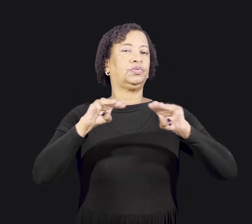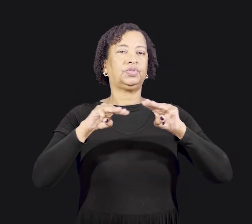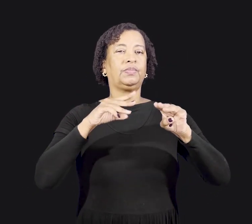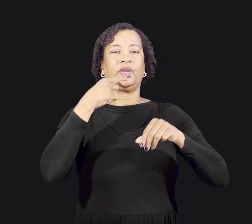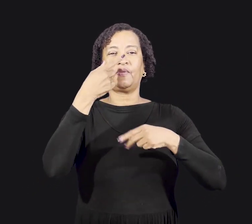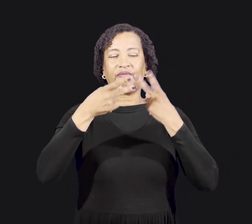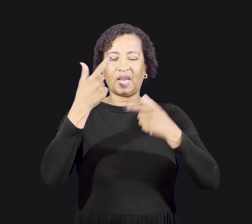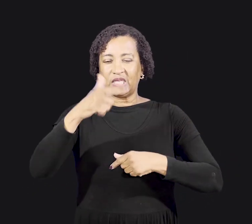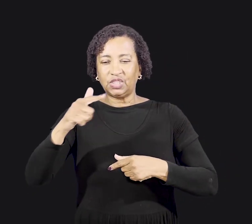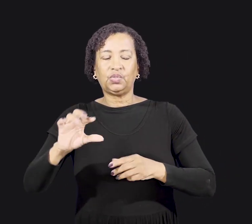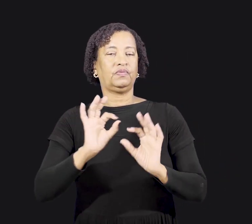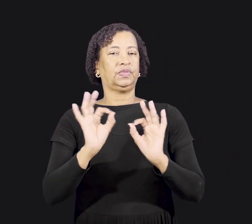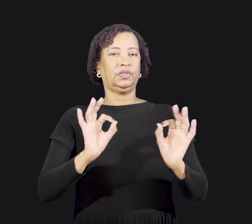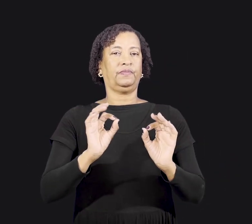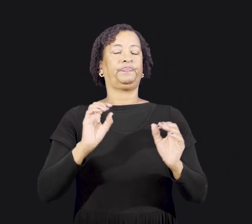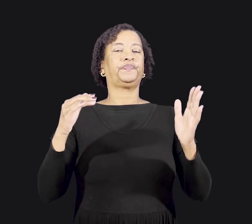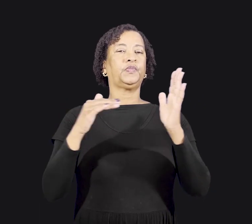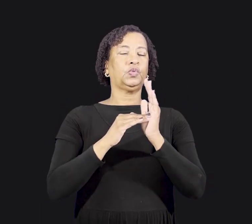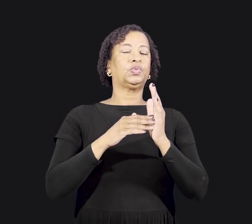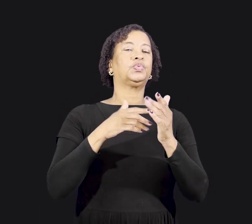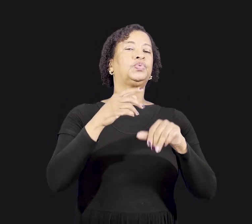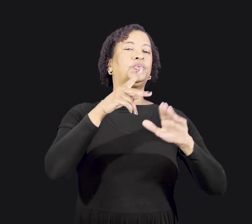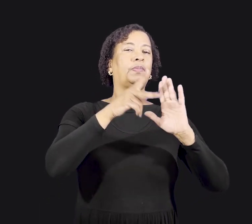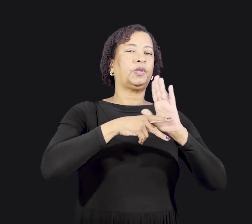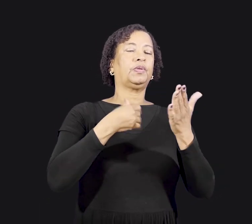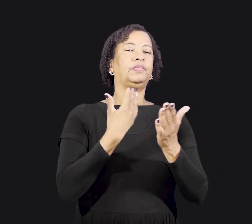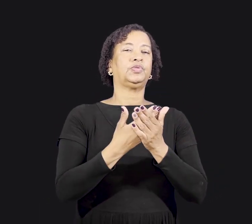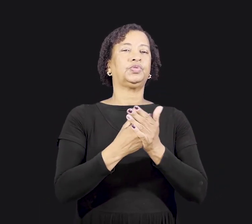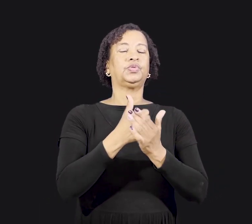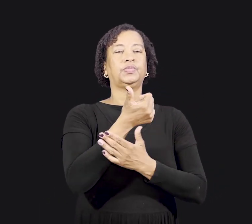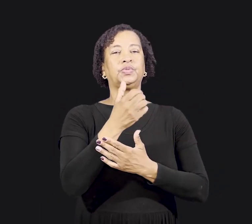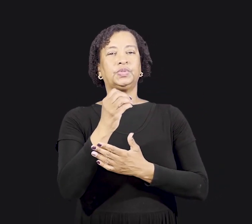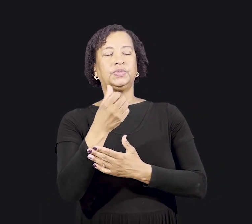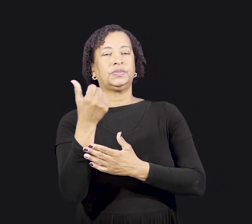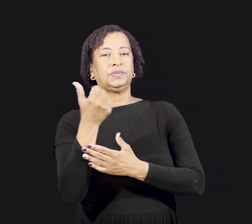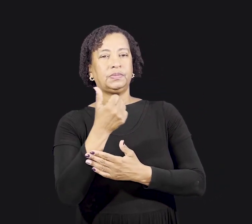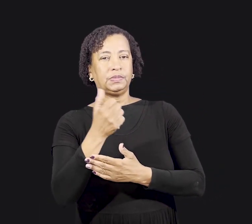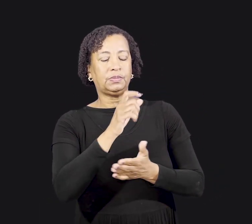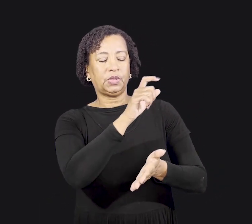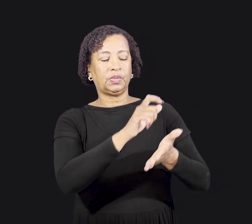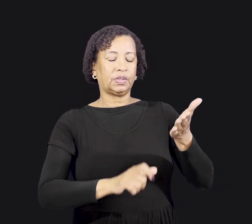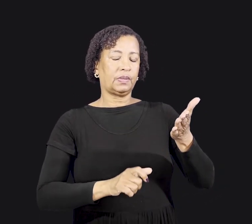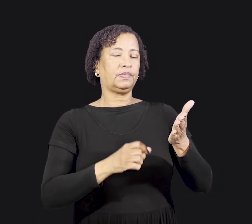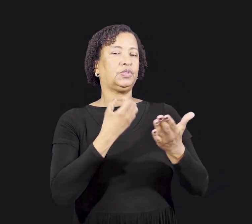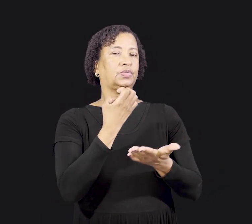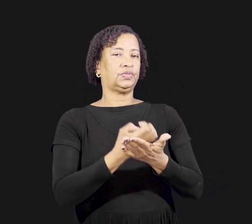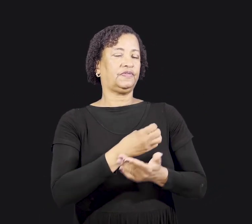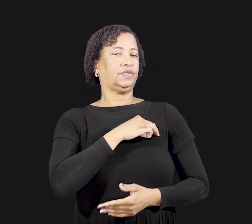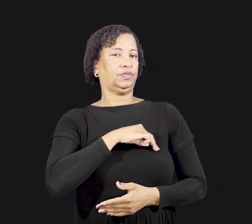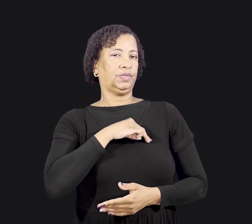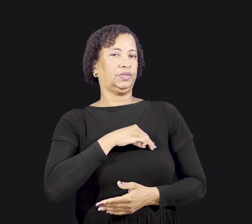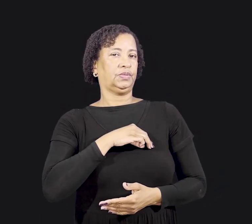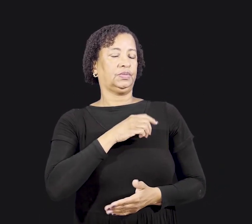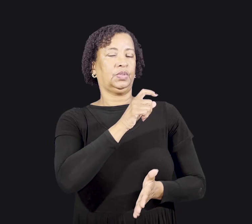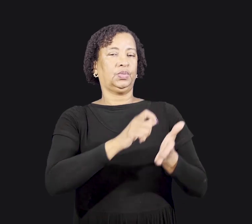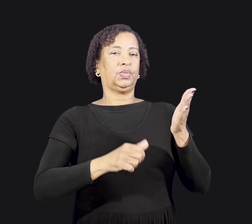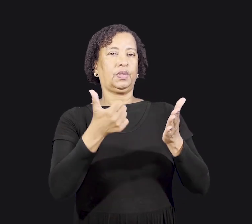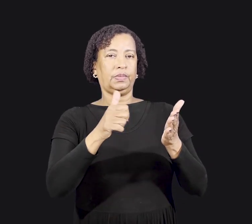Marcos. Nos últimos programas, estudamos os 10 primeiros capítulos do Evangelho de Mateus. No capítulo 11 desse Evangelho, encontramos